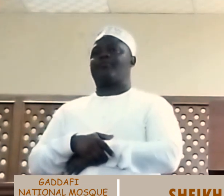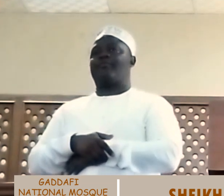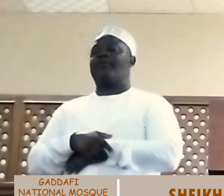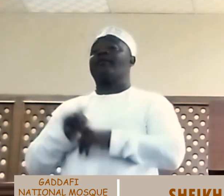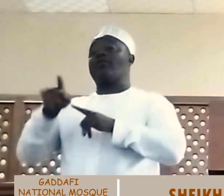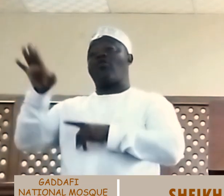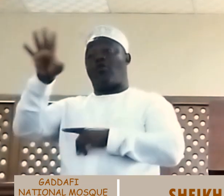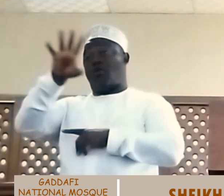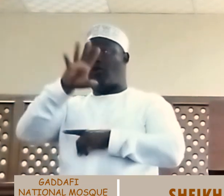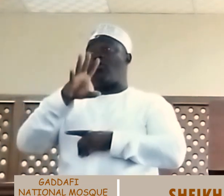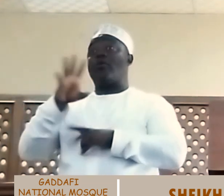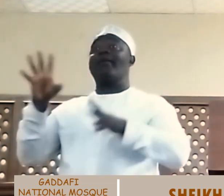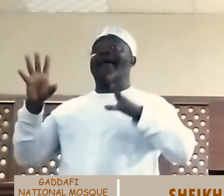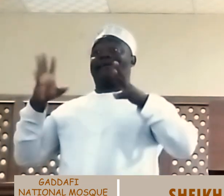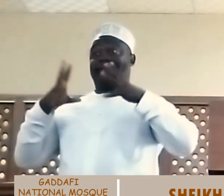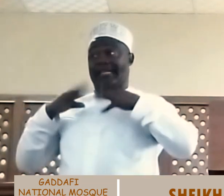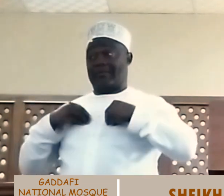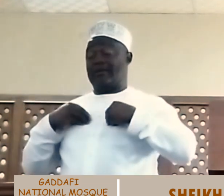تكا كسا فنا